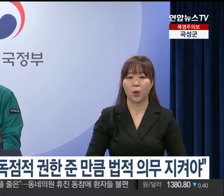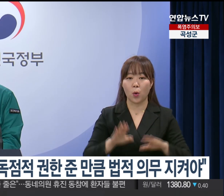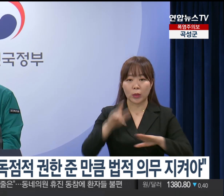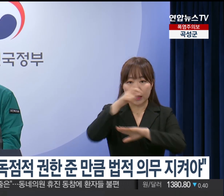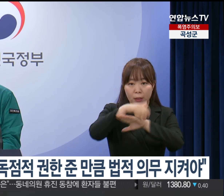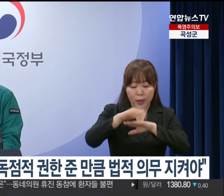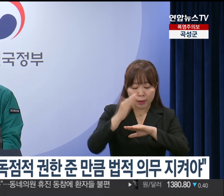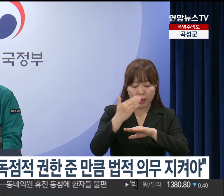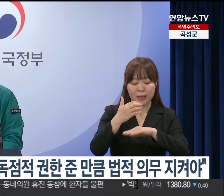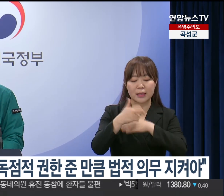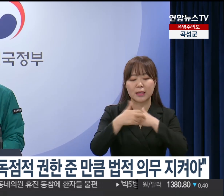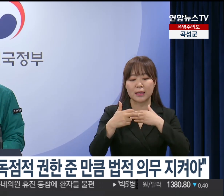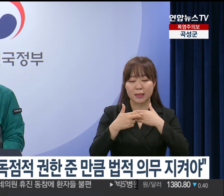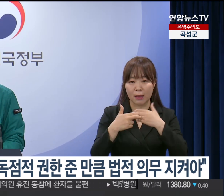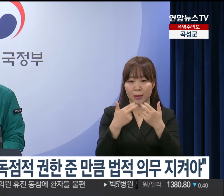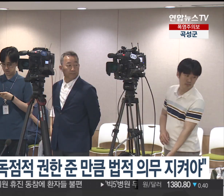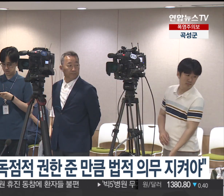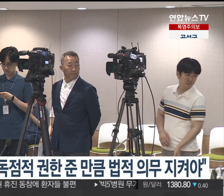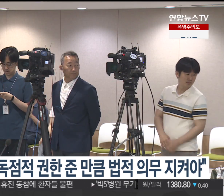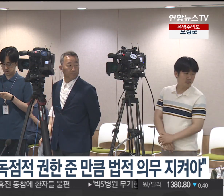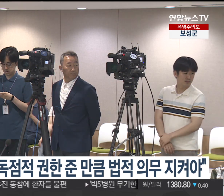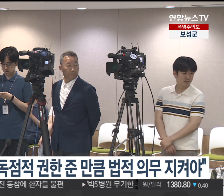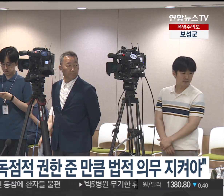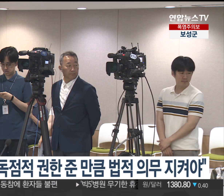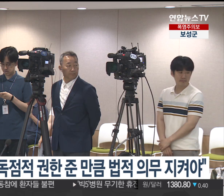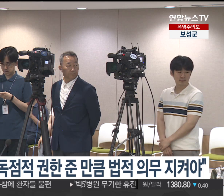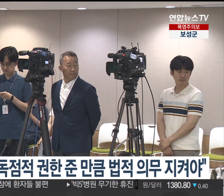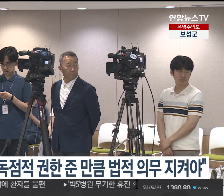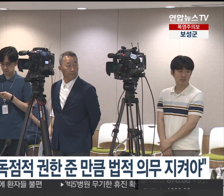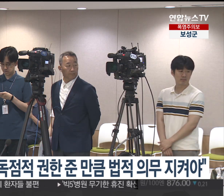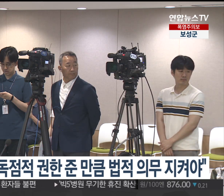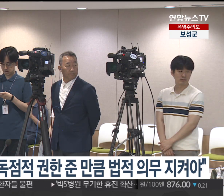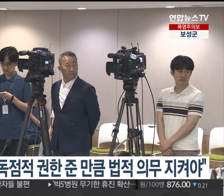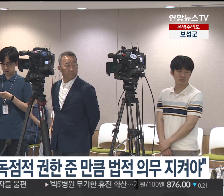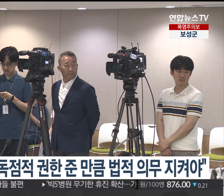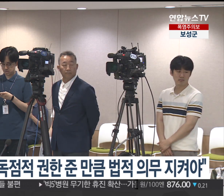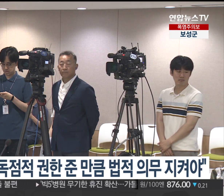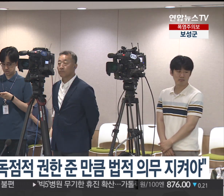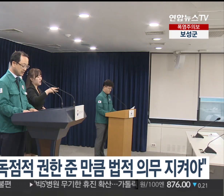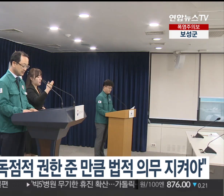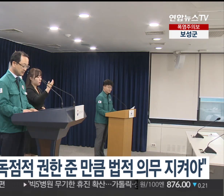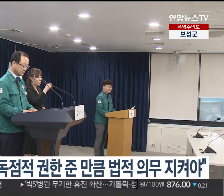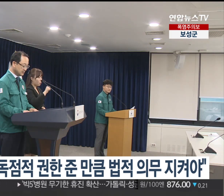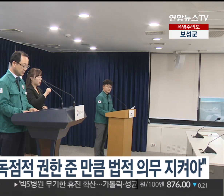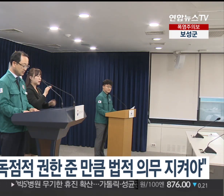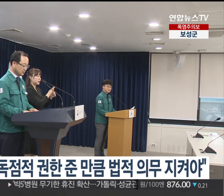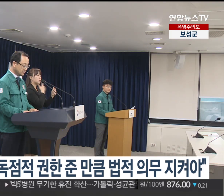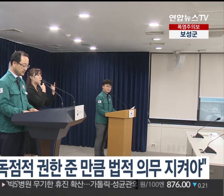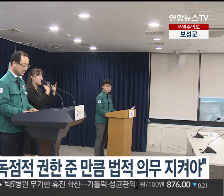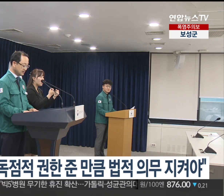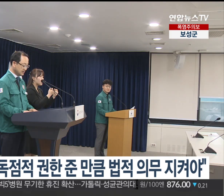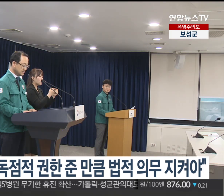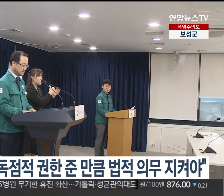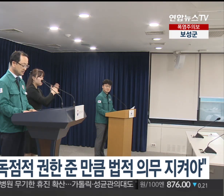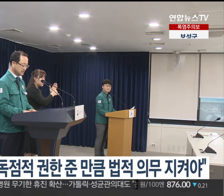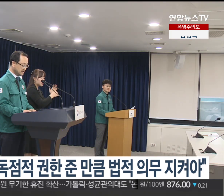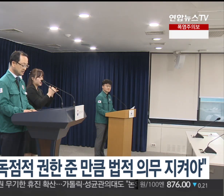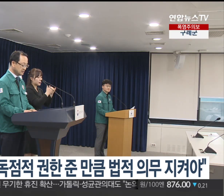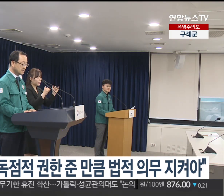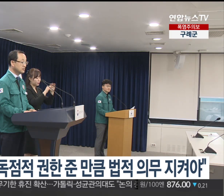의료법 마찬가지라고 밝혔습니다 특히 의사 면허제도를 통해 공급을 제한하고 독점적인 권한을